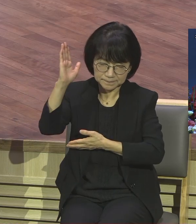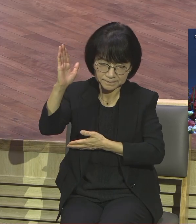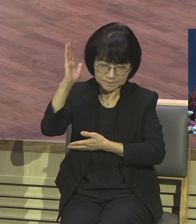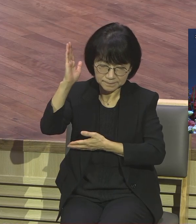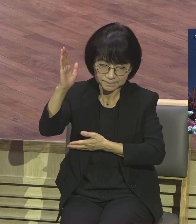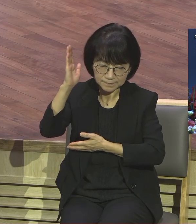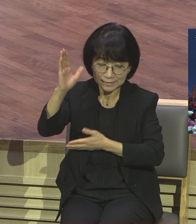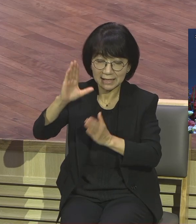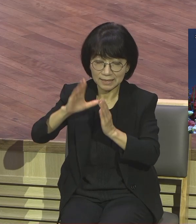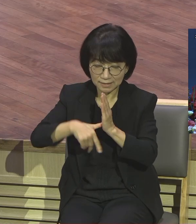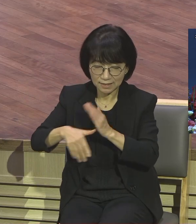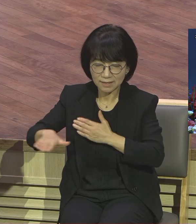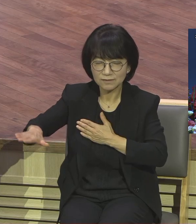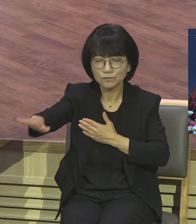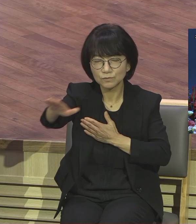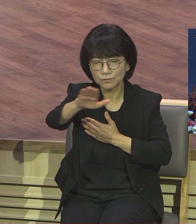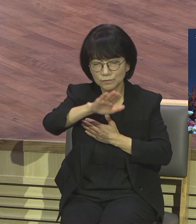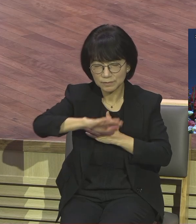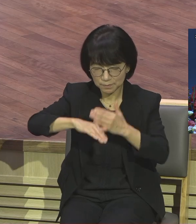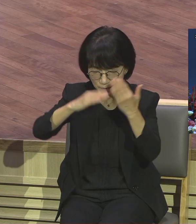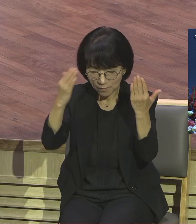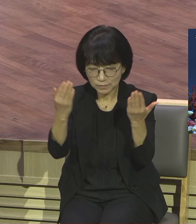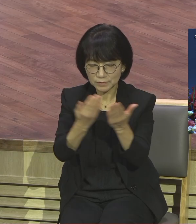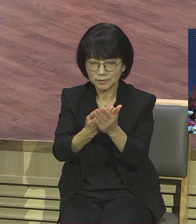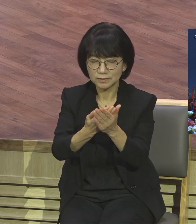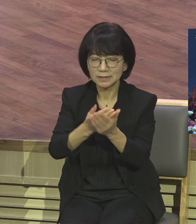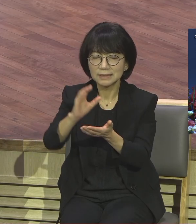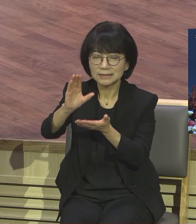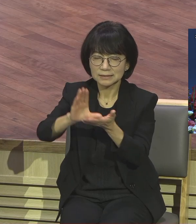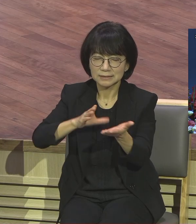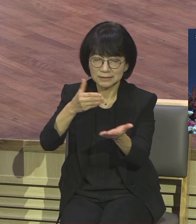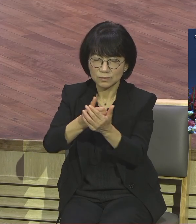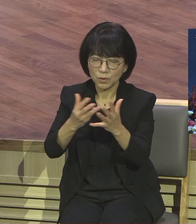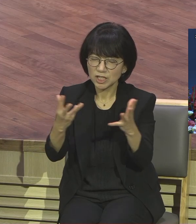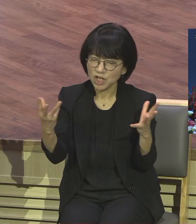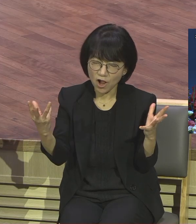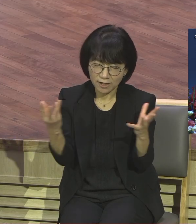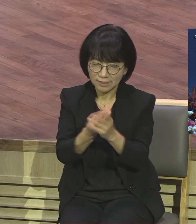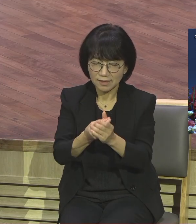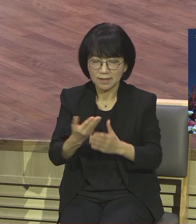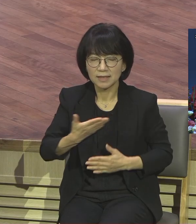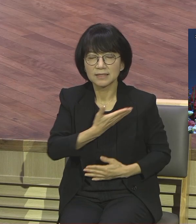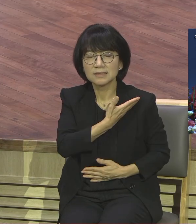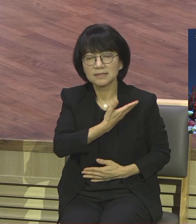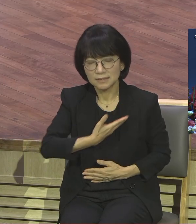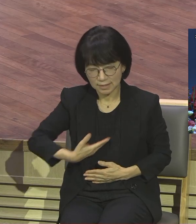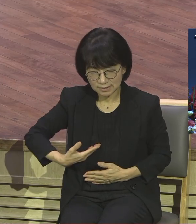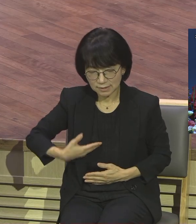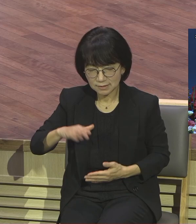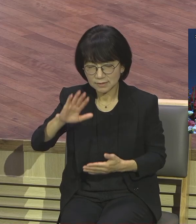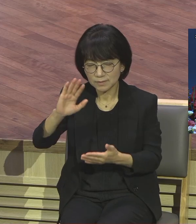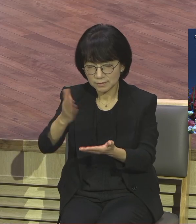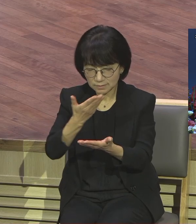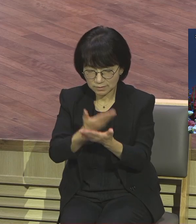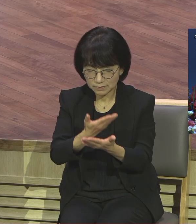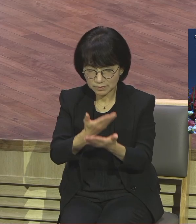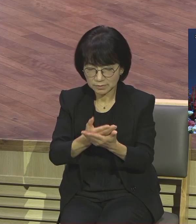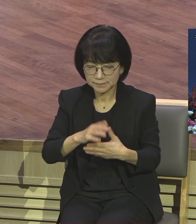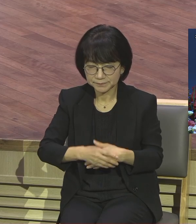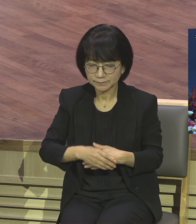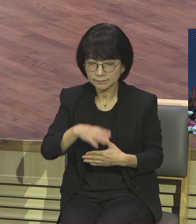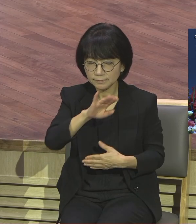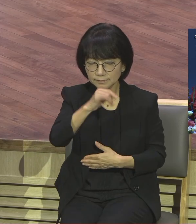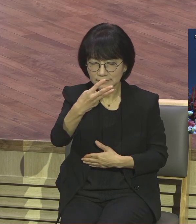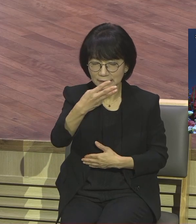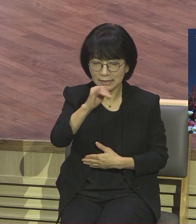모든 성도들이 하나님 정말로 그리스도의 절대 제자로 세워지는 시간표가 되게 하여 주옵소서.